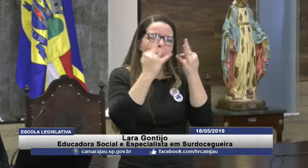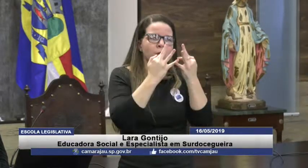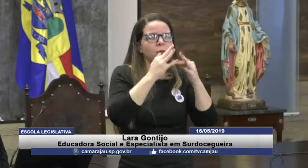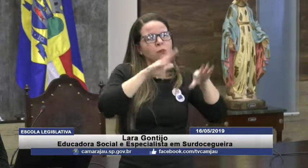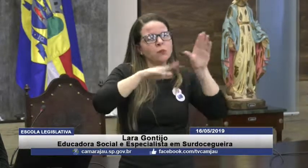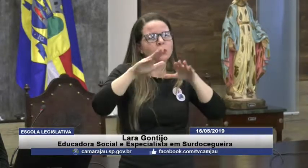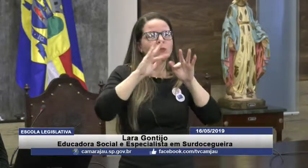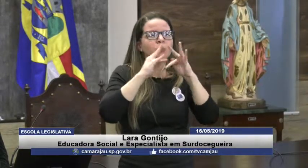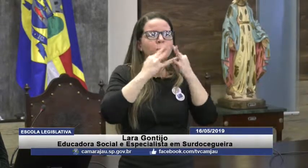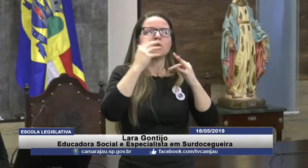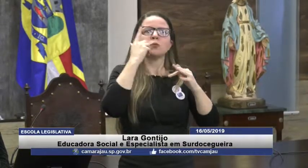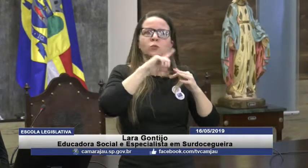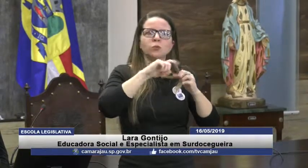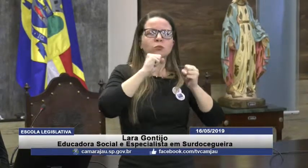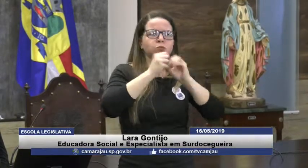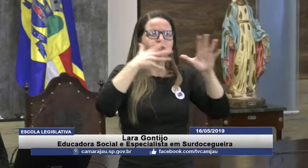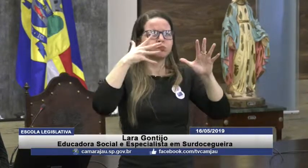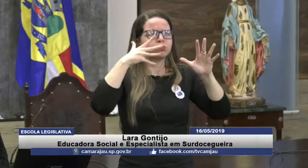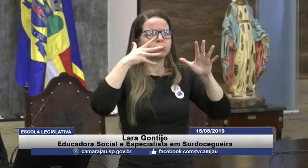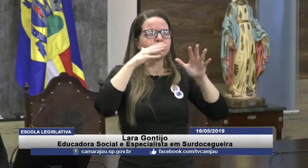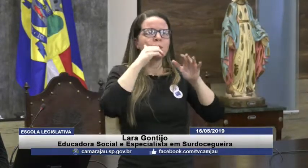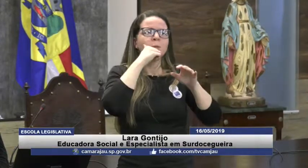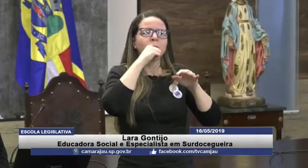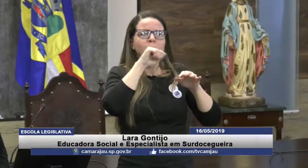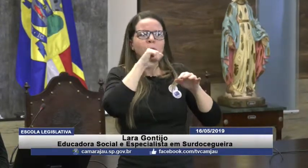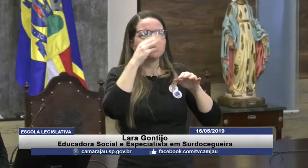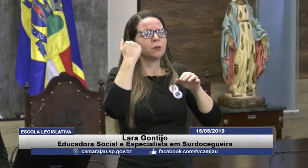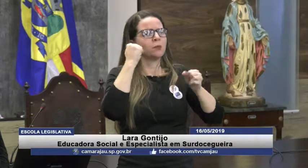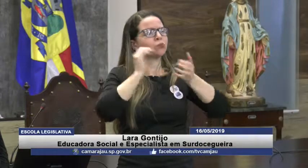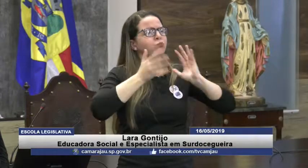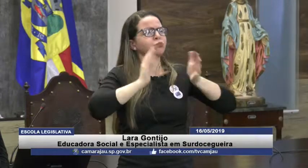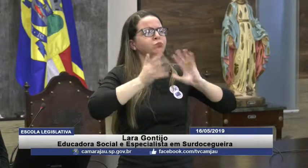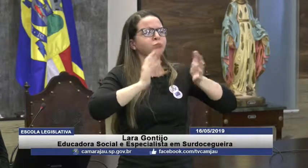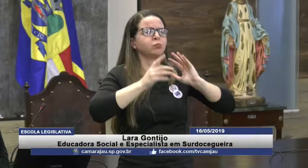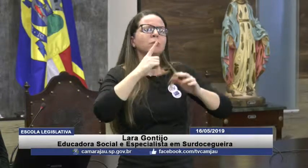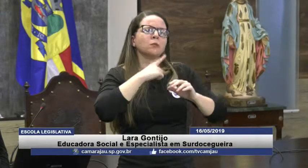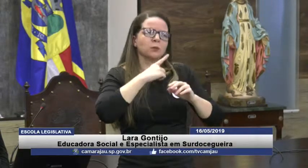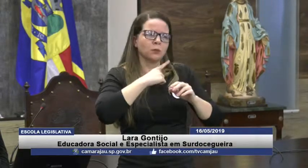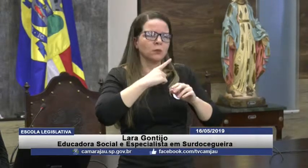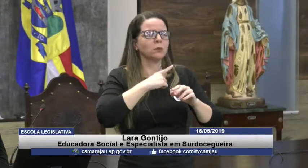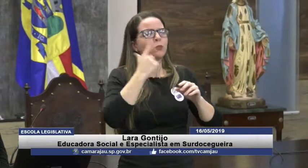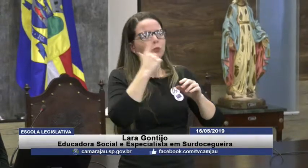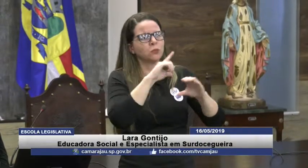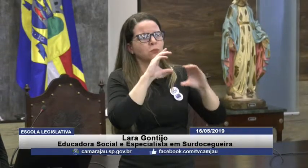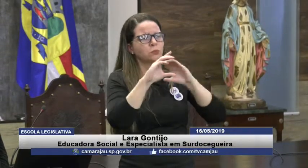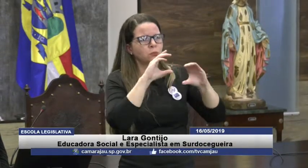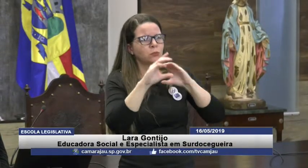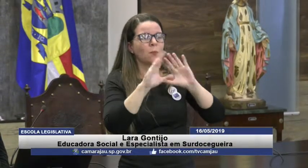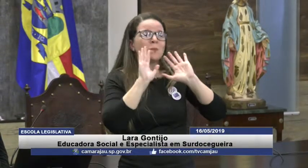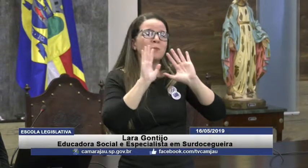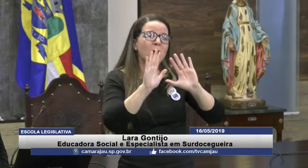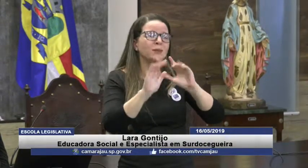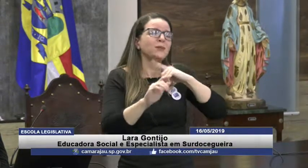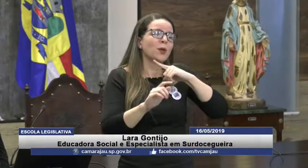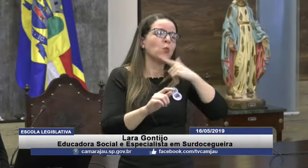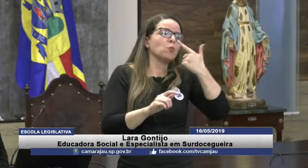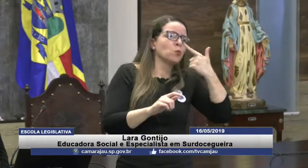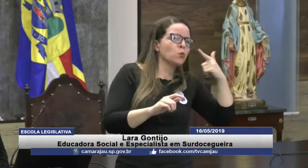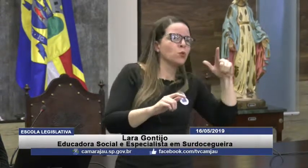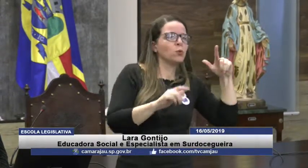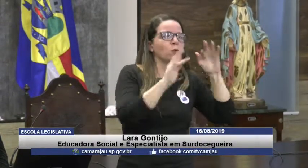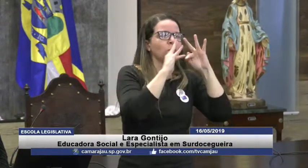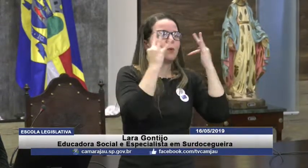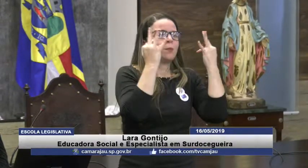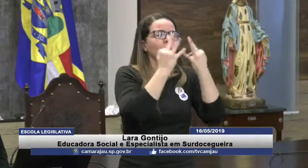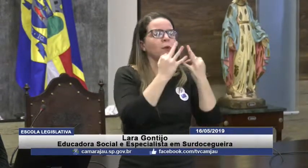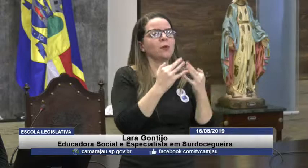mão. Só que, muitas vezes, se você olhar outras famílias que sabem língua de sinais, que já